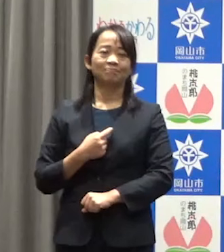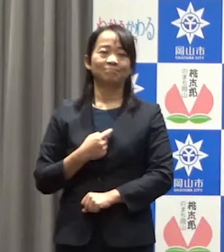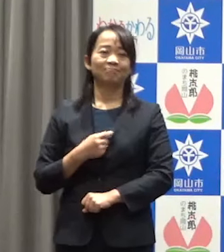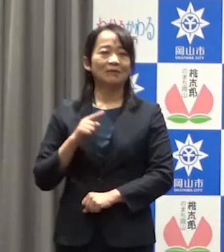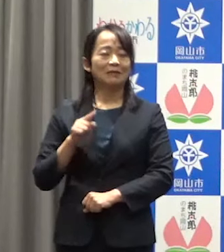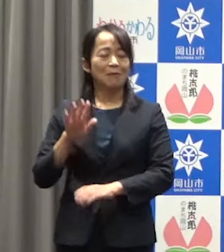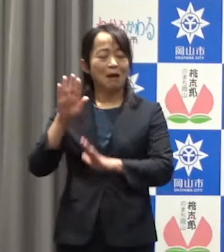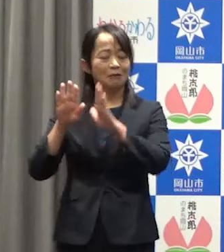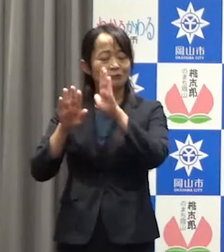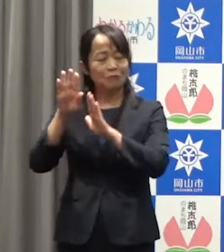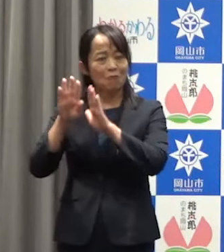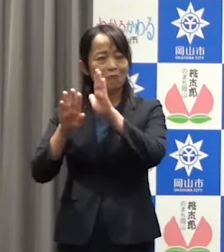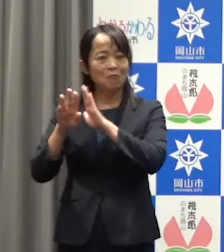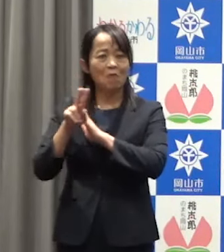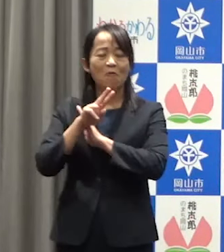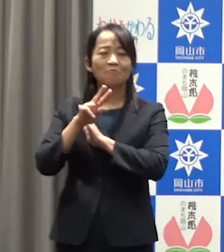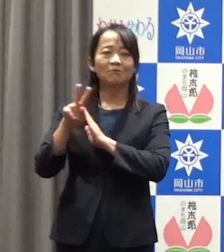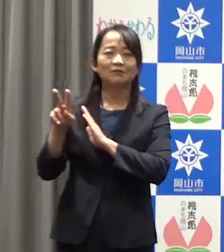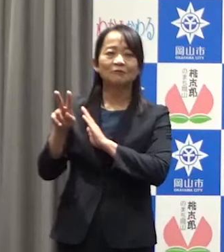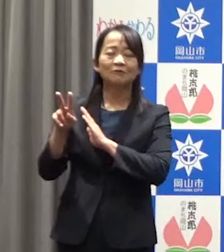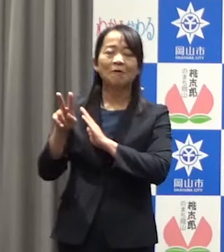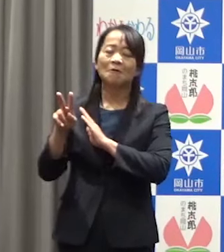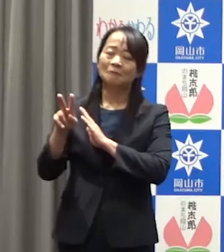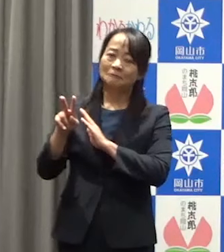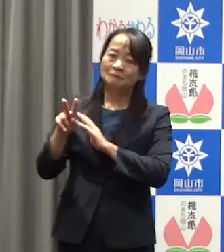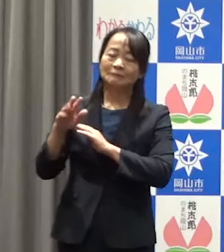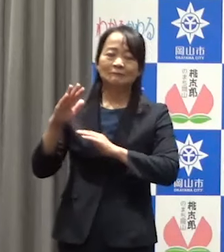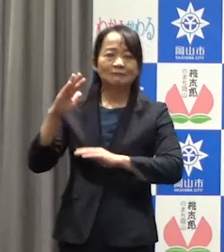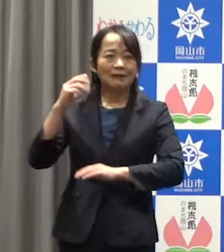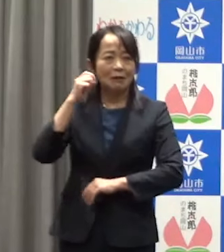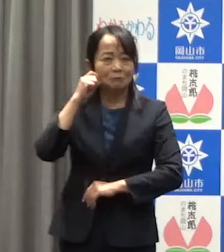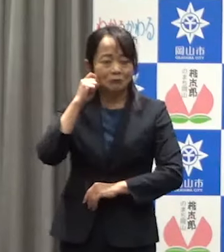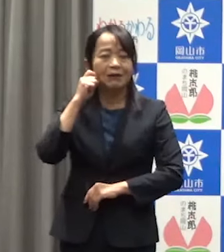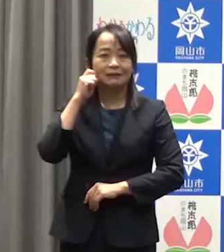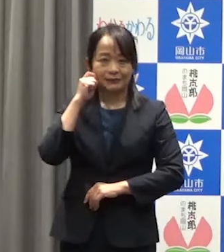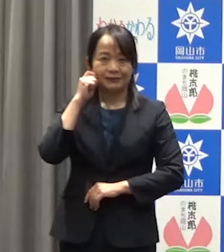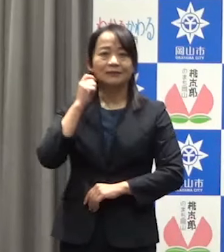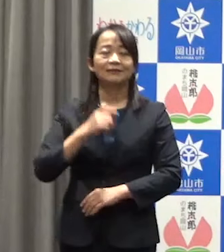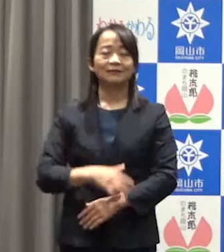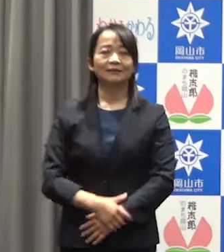デリケートな話になってくるだろうとは思いますけどね。